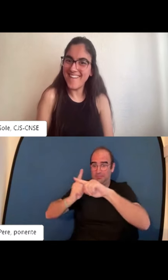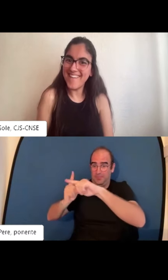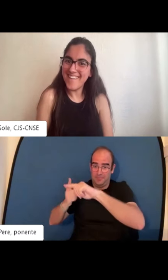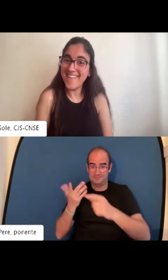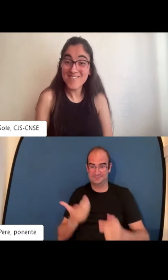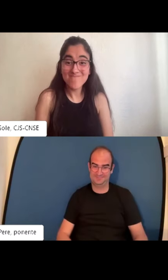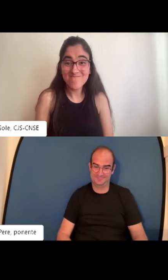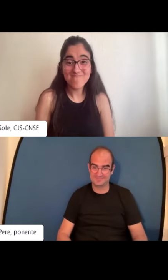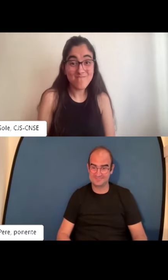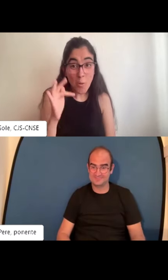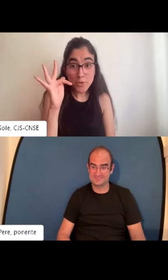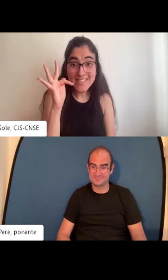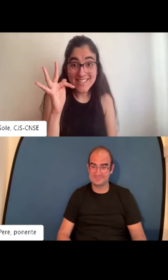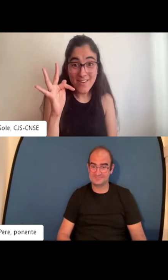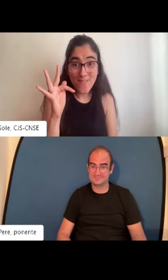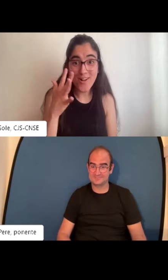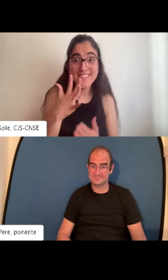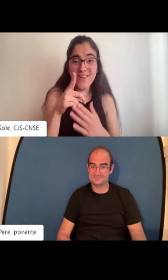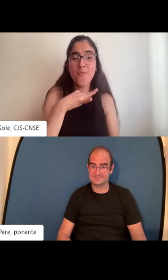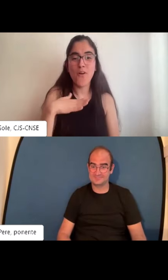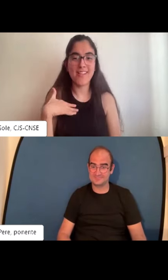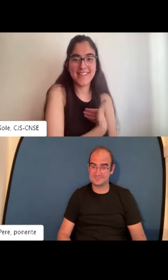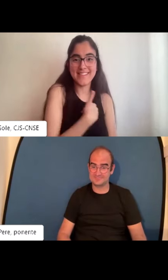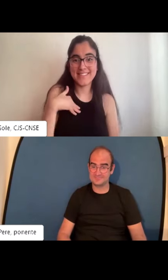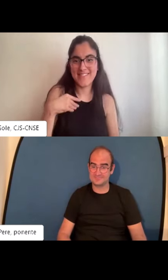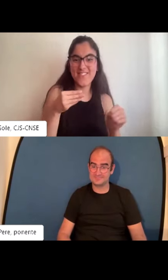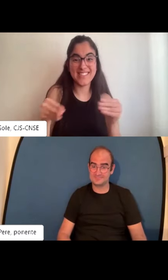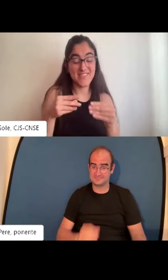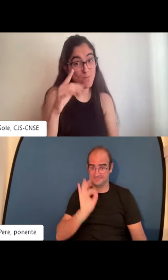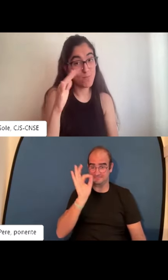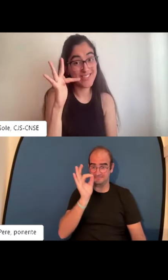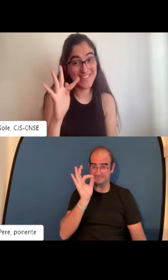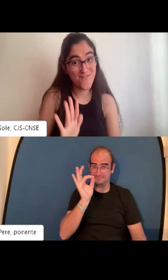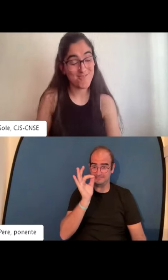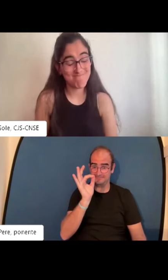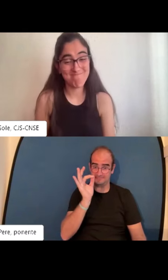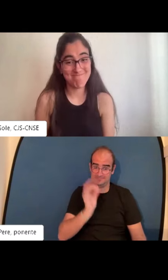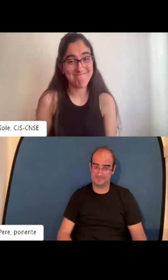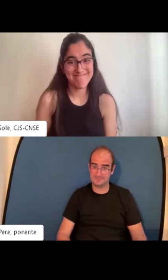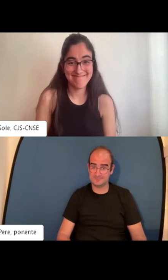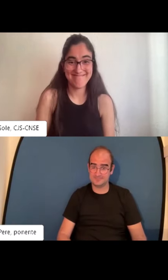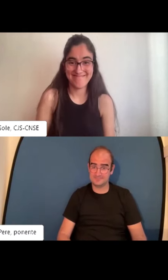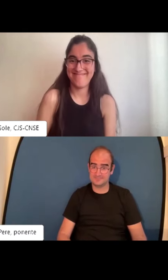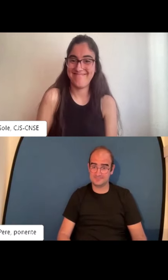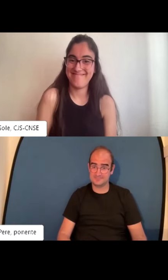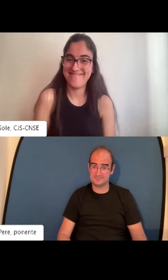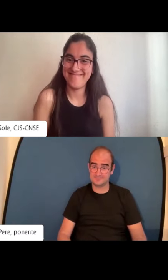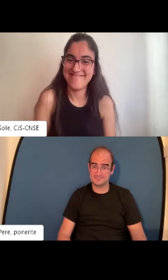esperaba cuando lo hice y bueno pues iba iba sumando y es importante uy eso es muy positivo